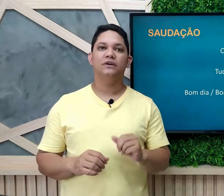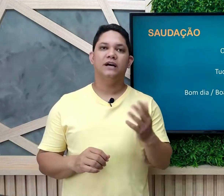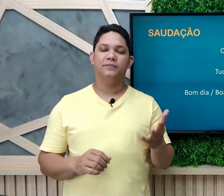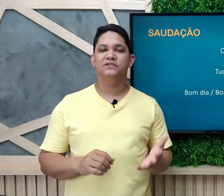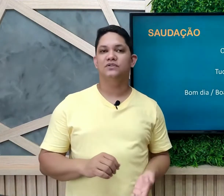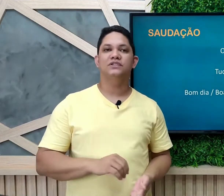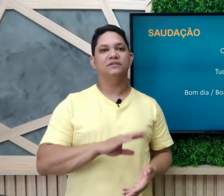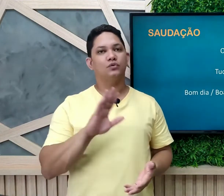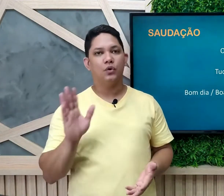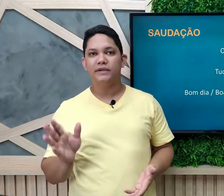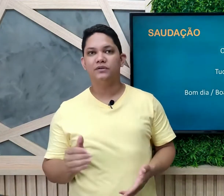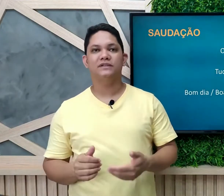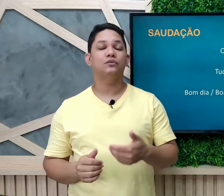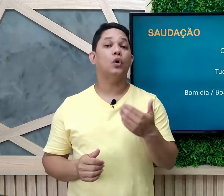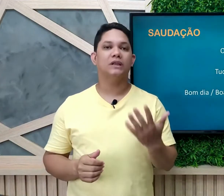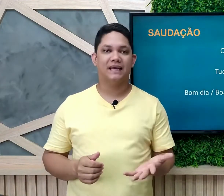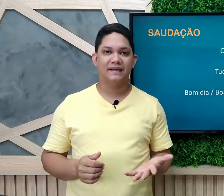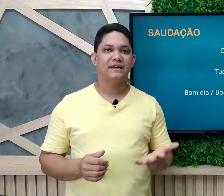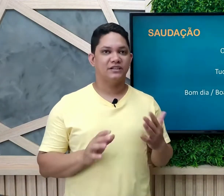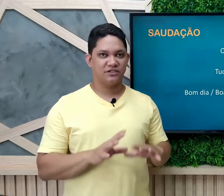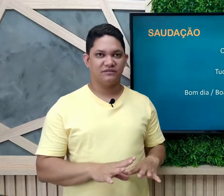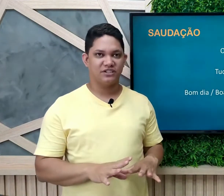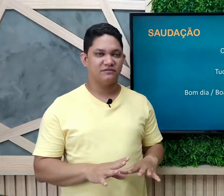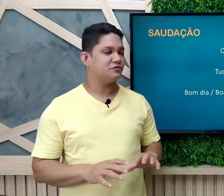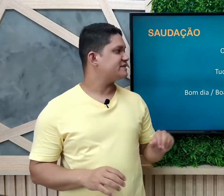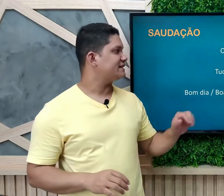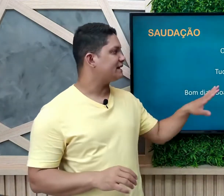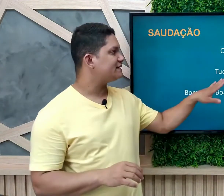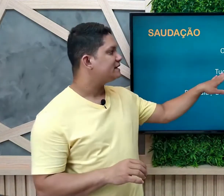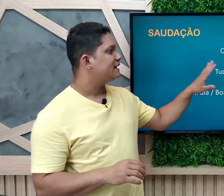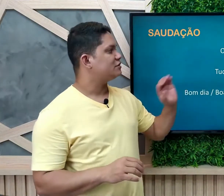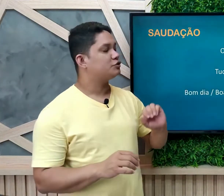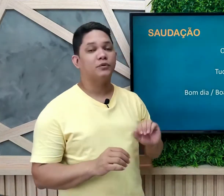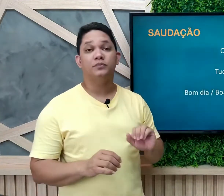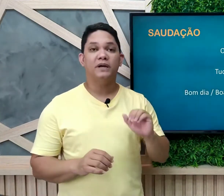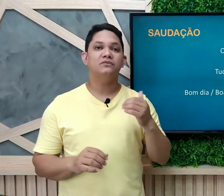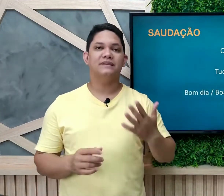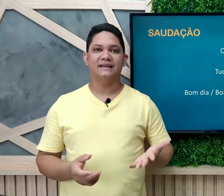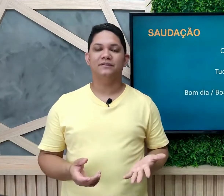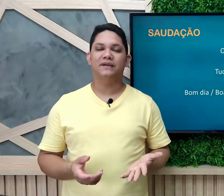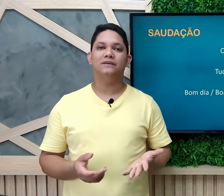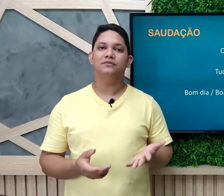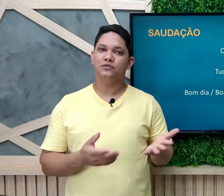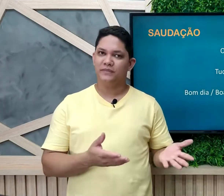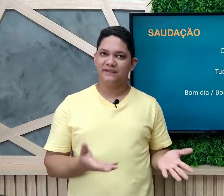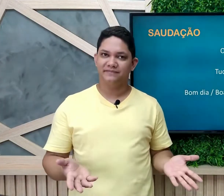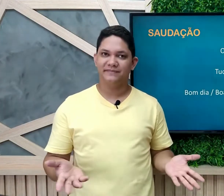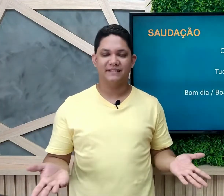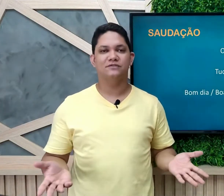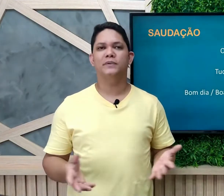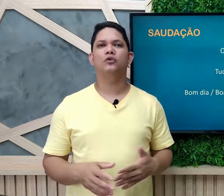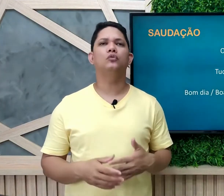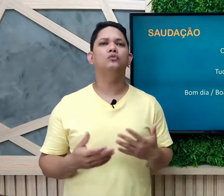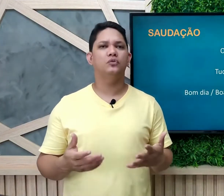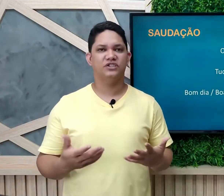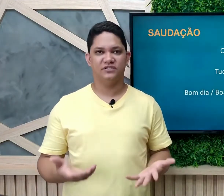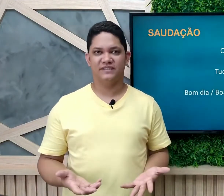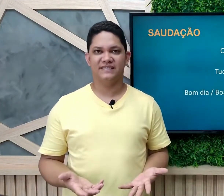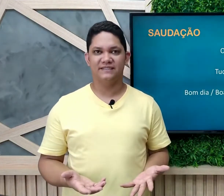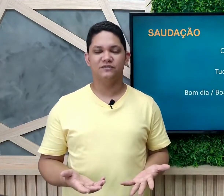a pessoa dizendo oi ou então olá, a gente vai já ver os sinais. A gente pode perguntar também, tudo bem? É super comum a gente fazer isso